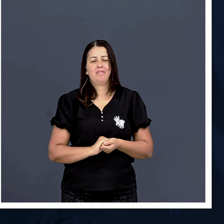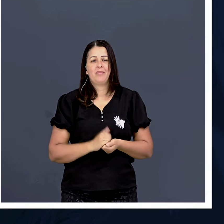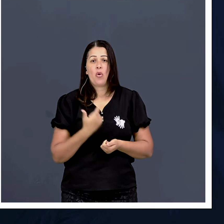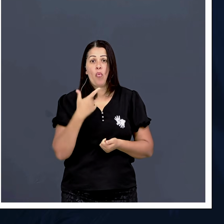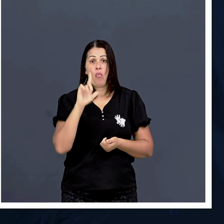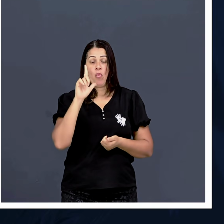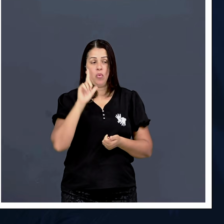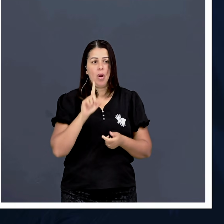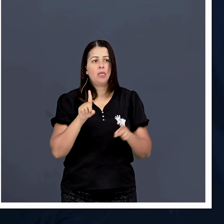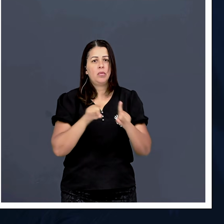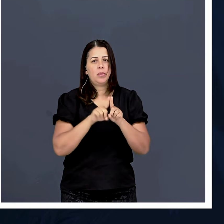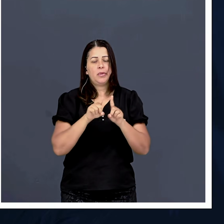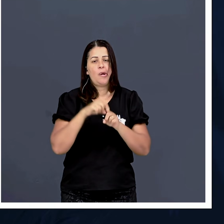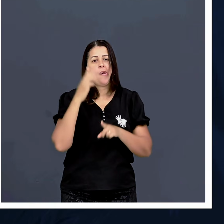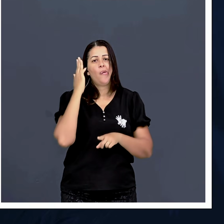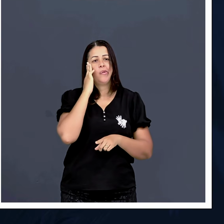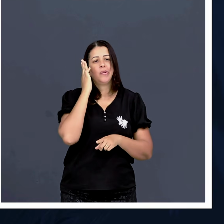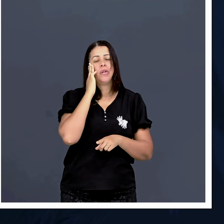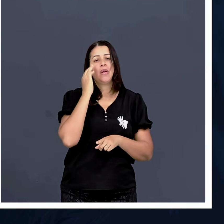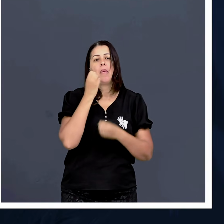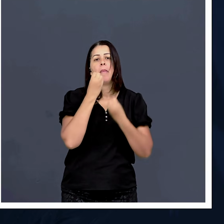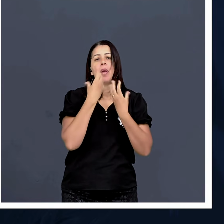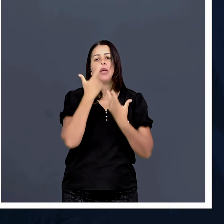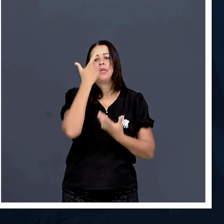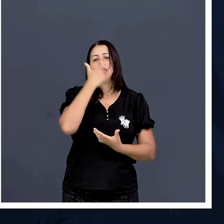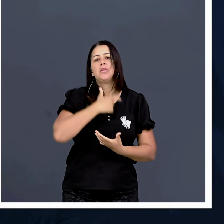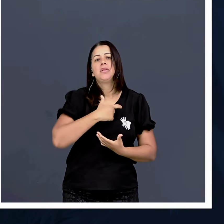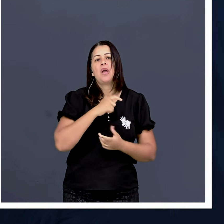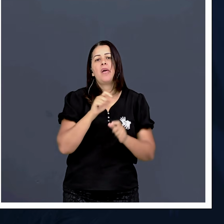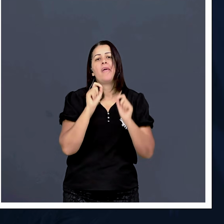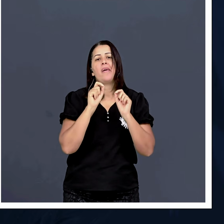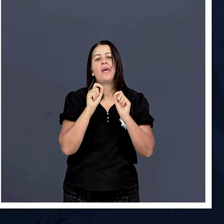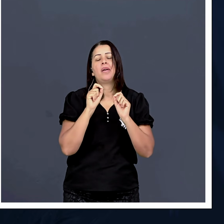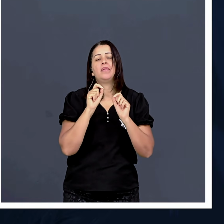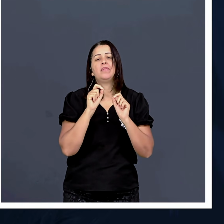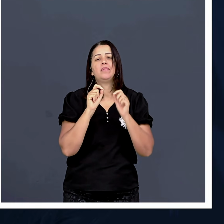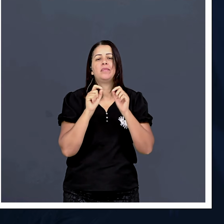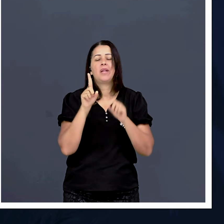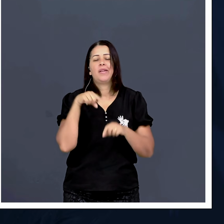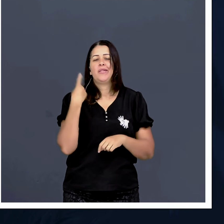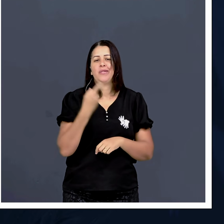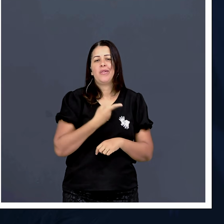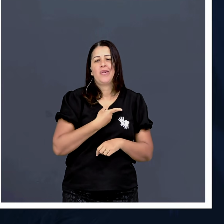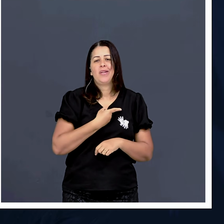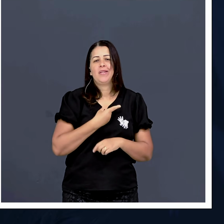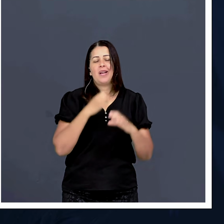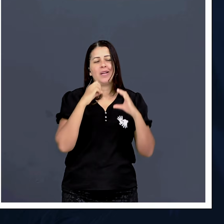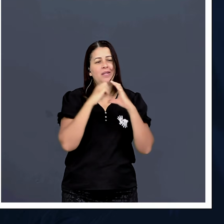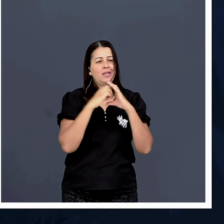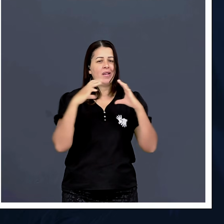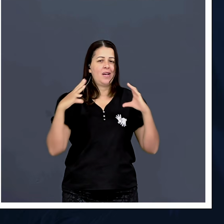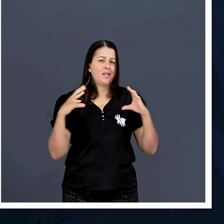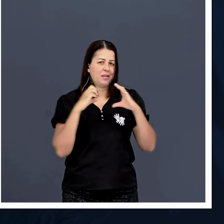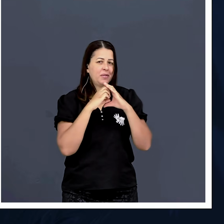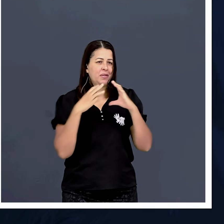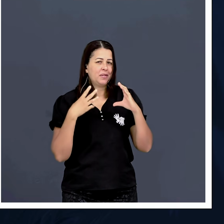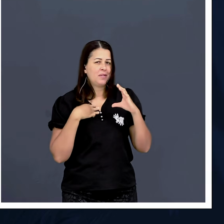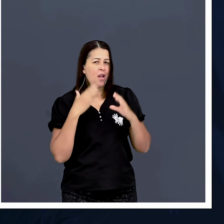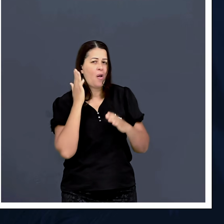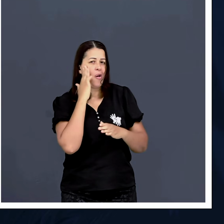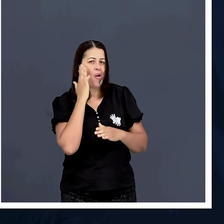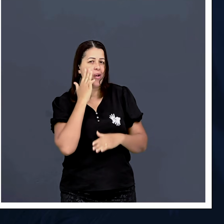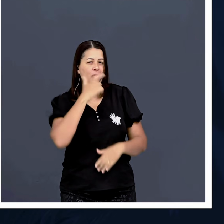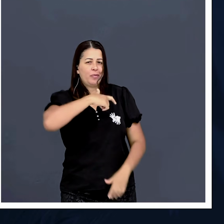outro lado de nós entendermos muito bem quem somos é a respeito das nossas características, seja da